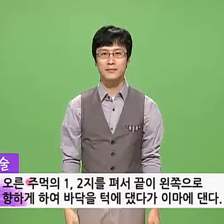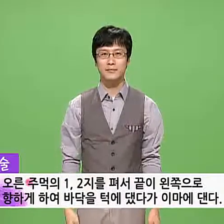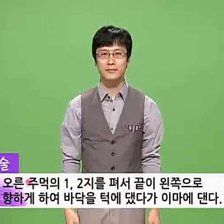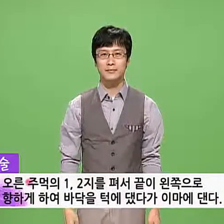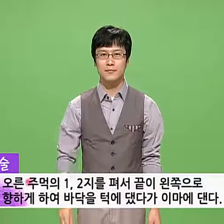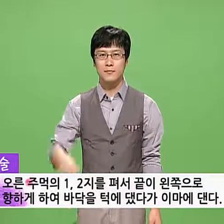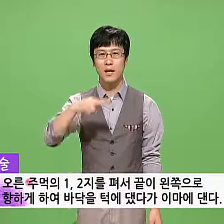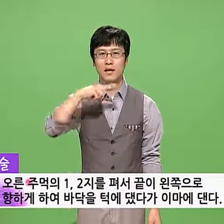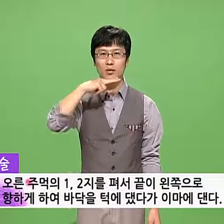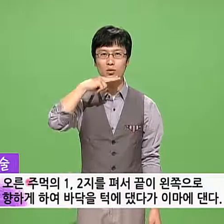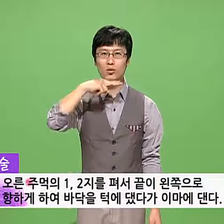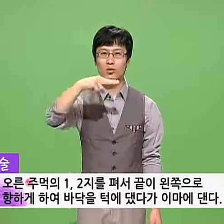술